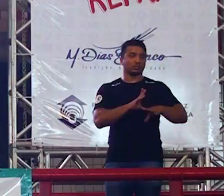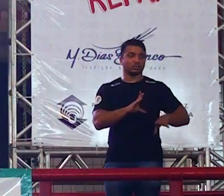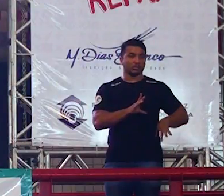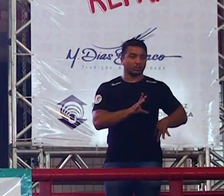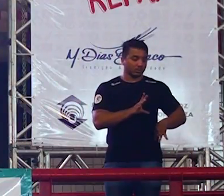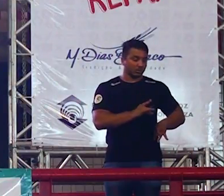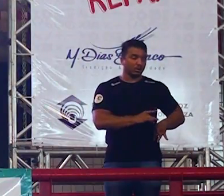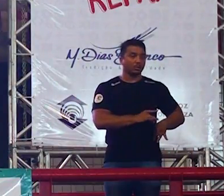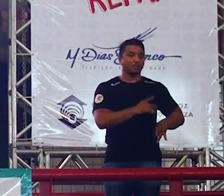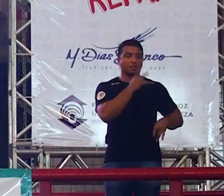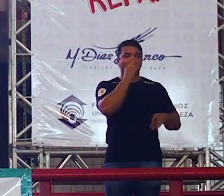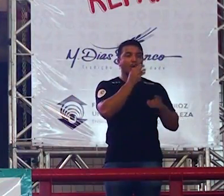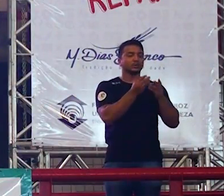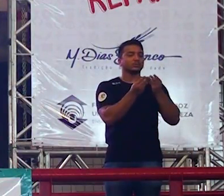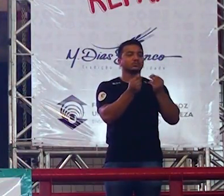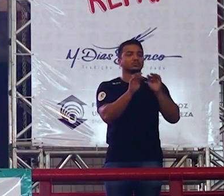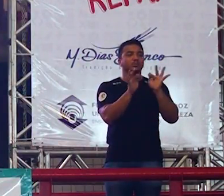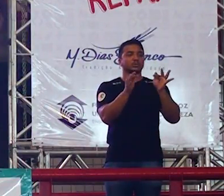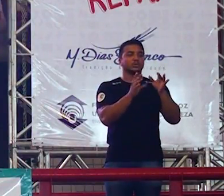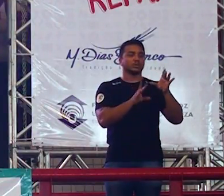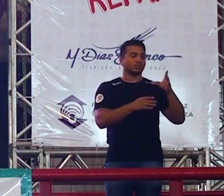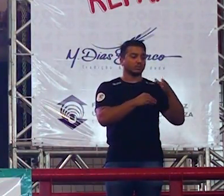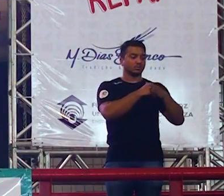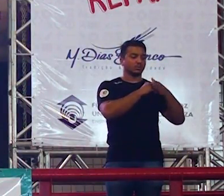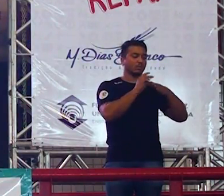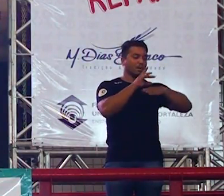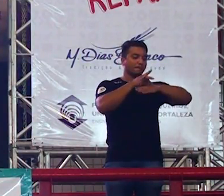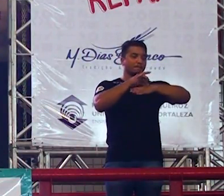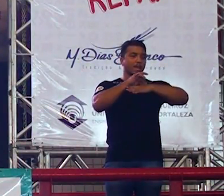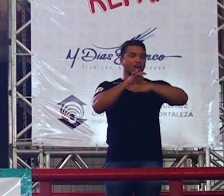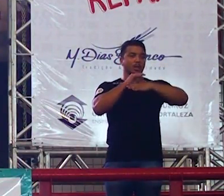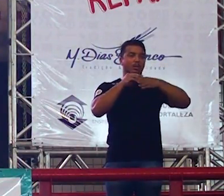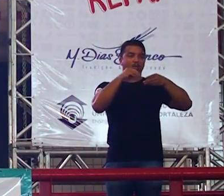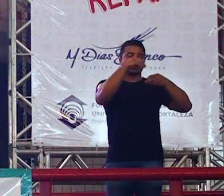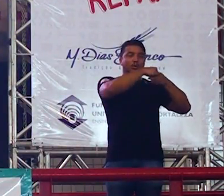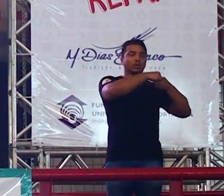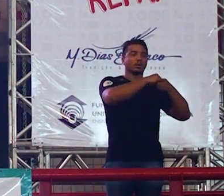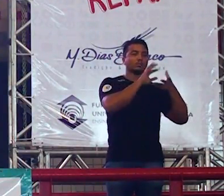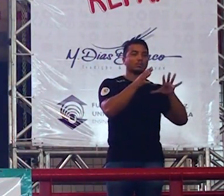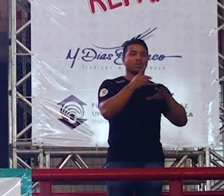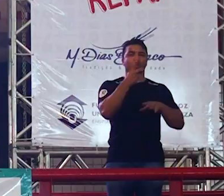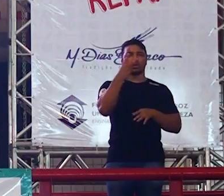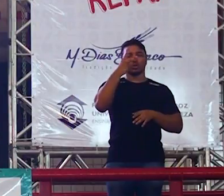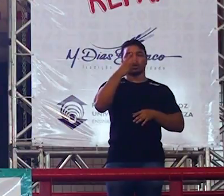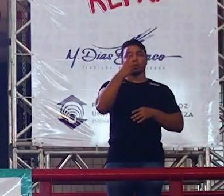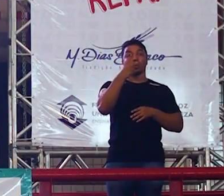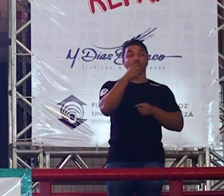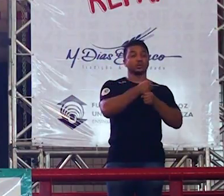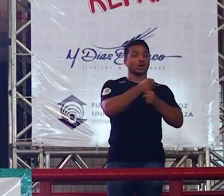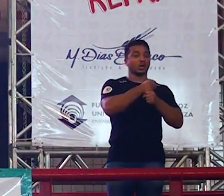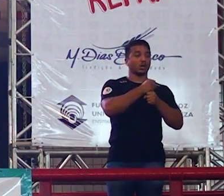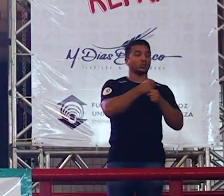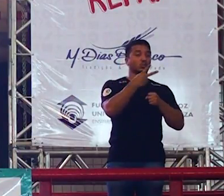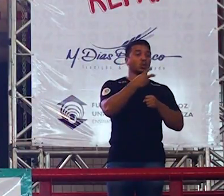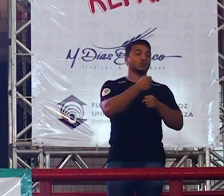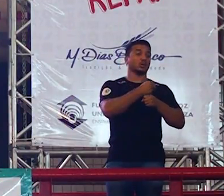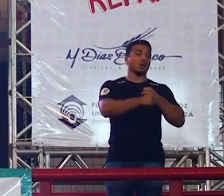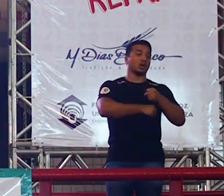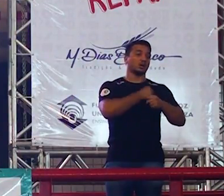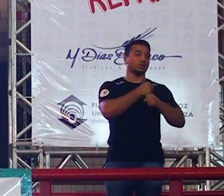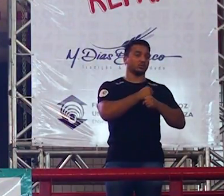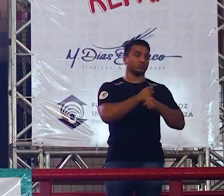estrutura é uma espécie de uma barrinha, certo? Que é colocada debaixo da pele. Ela dura até 2 anos, né, do seu